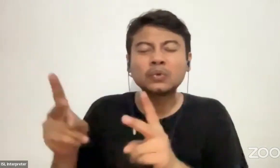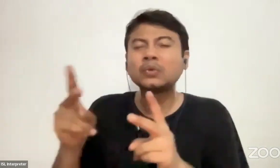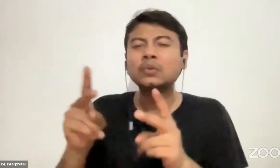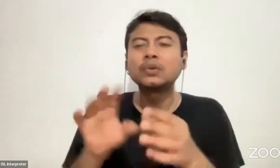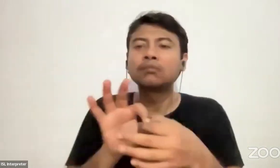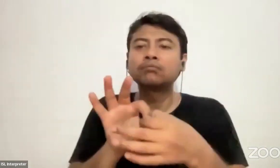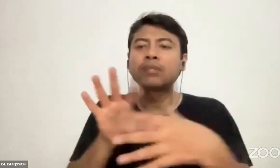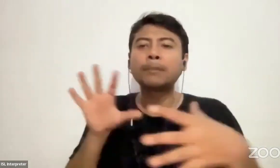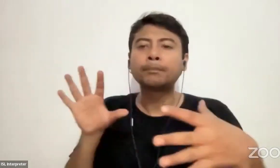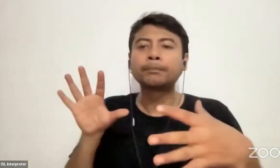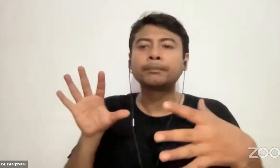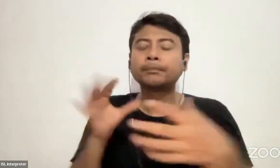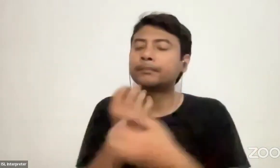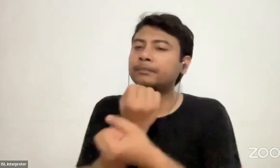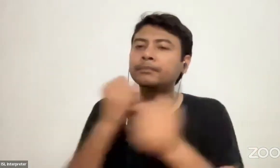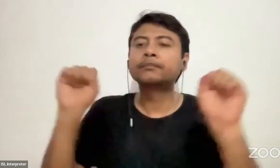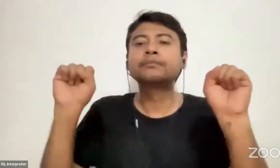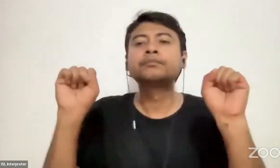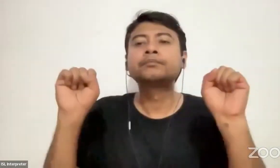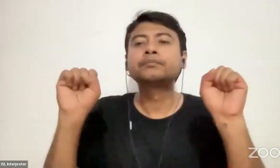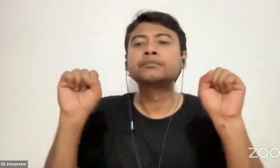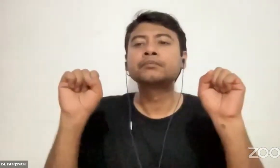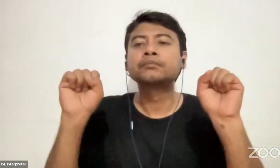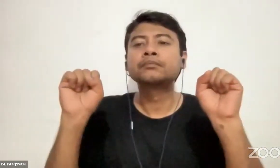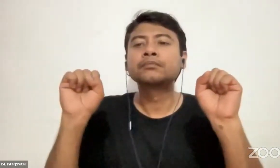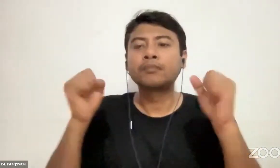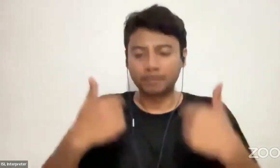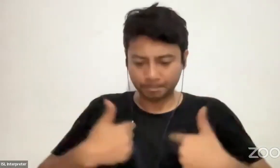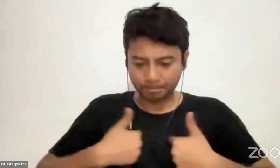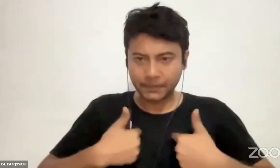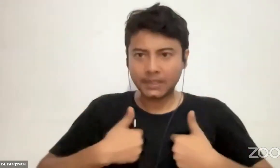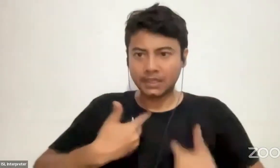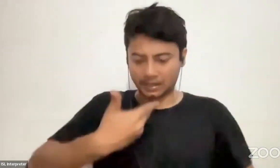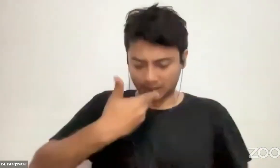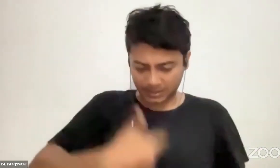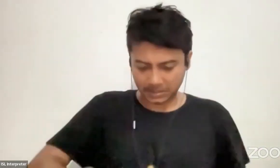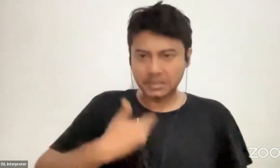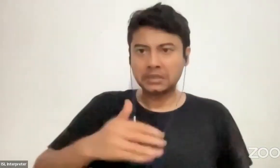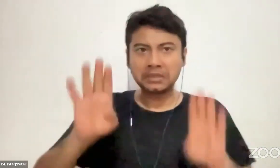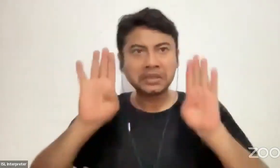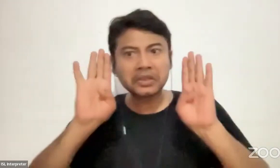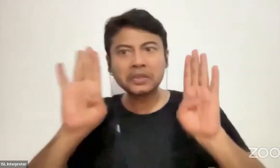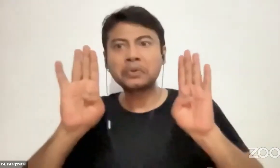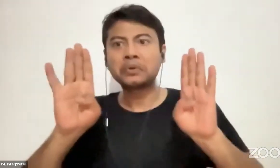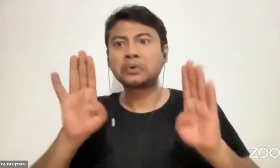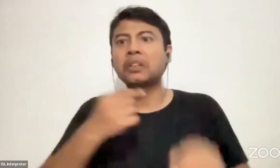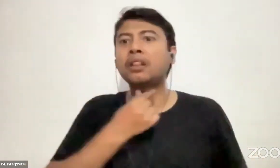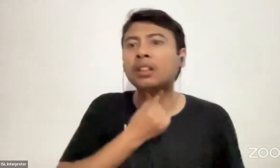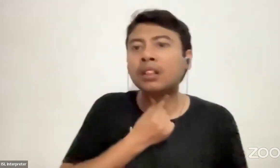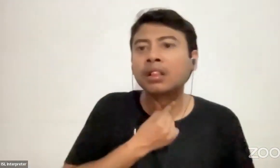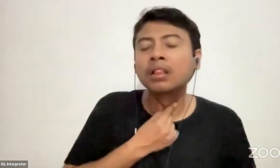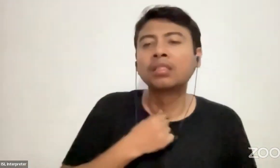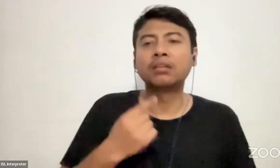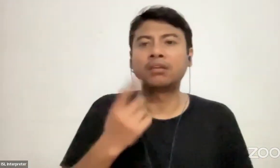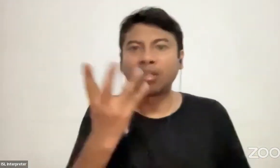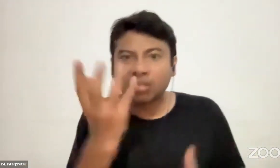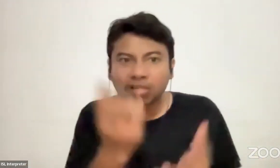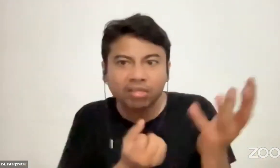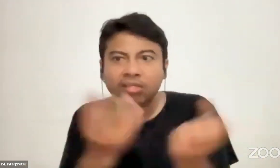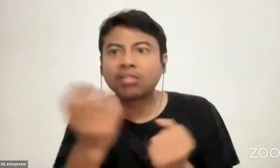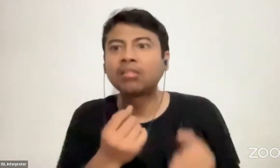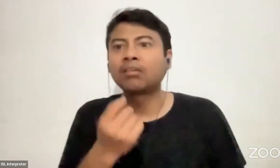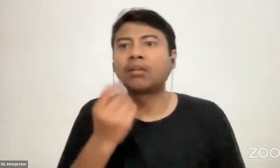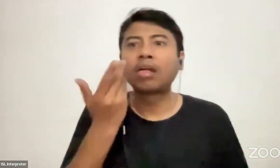हो जाए, मिथ्या अहंकार से मुक्त हो जाए, काम क्रोध लोभ मोह